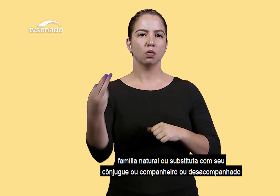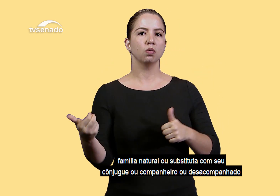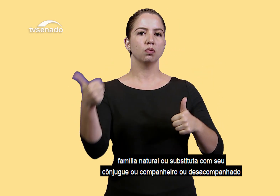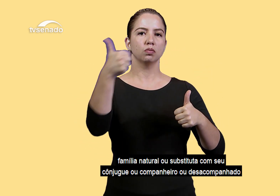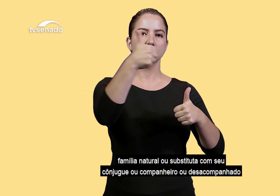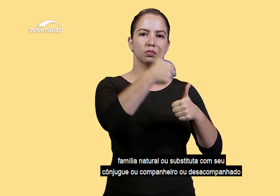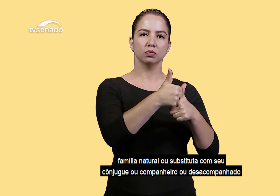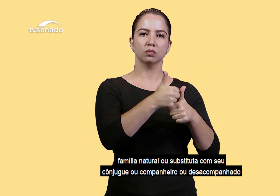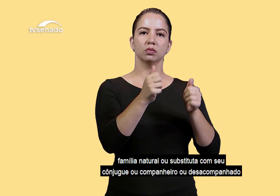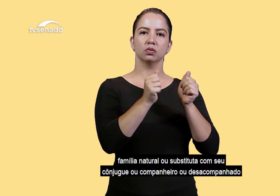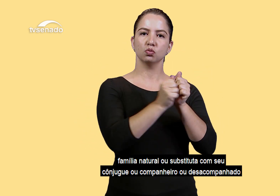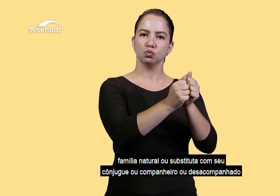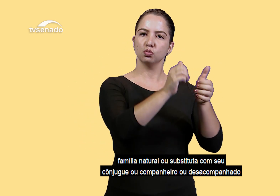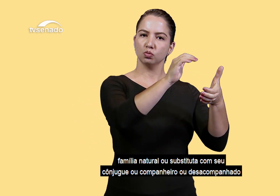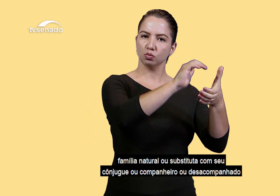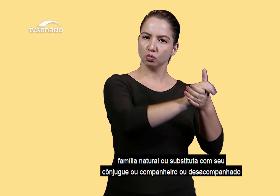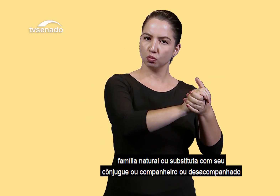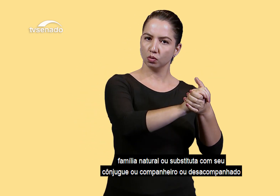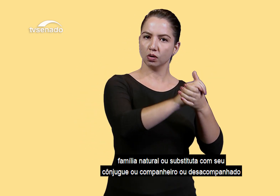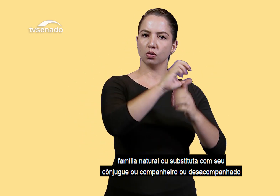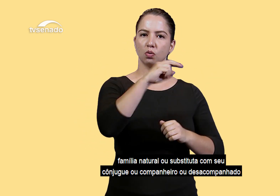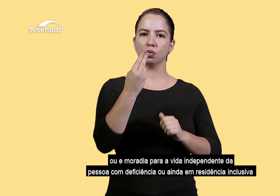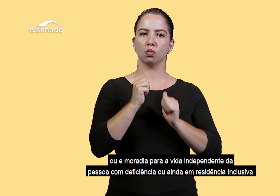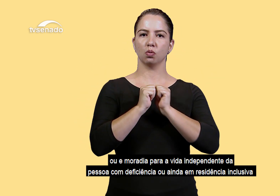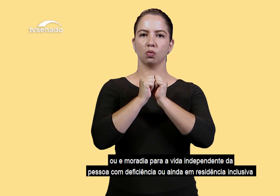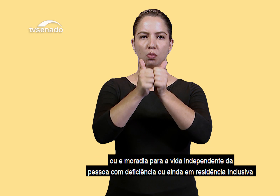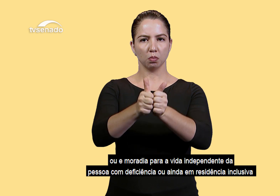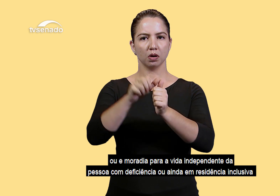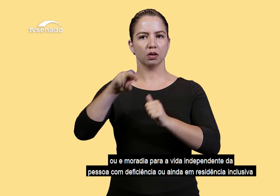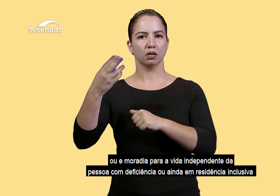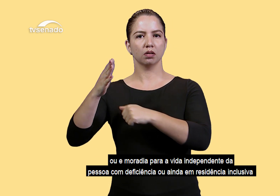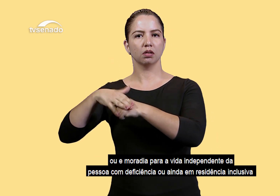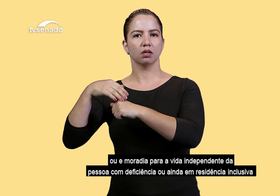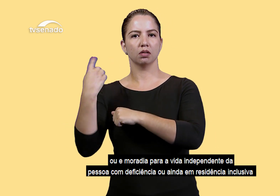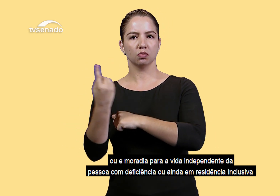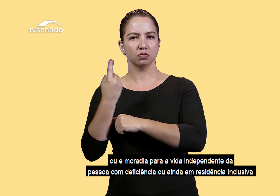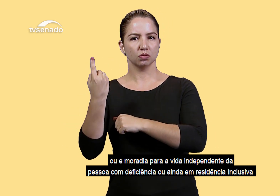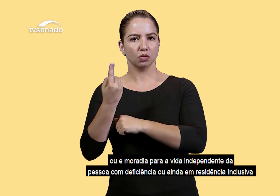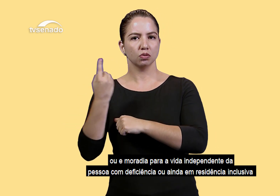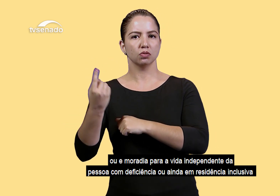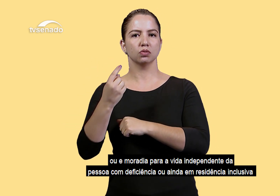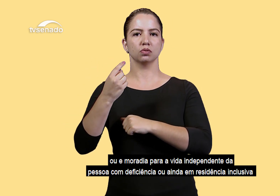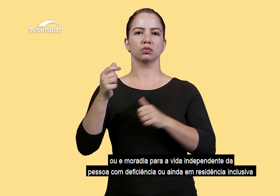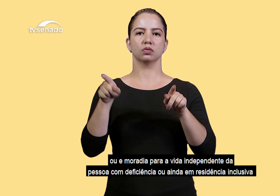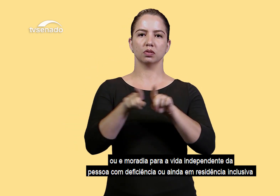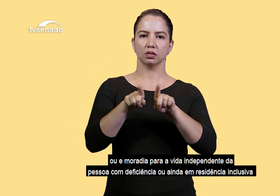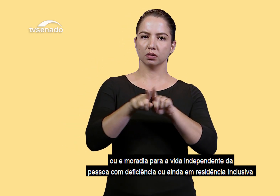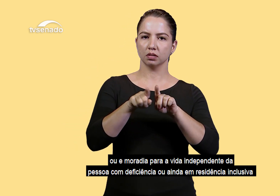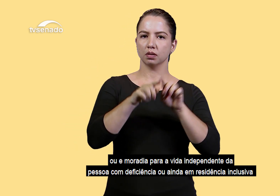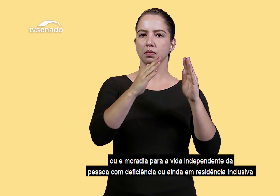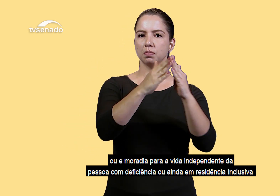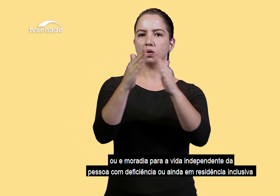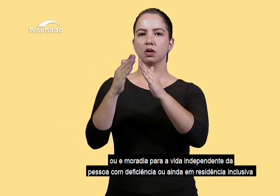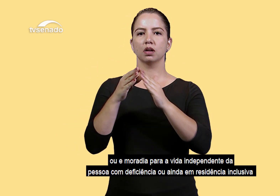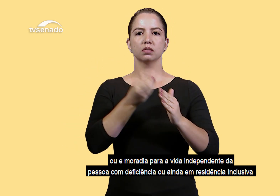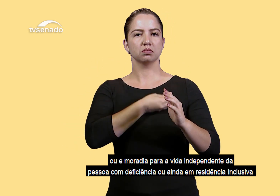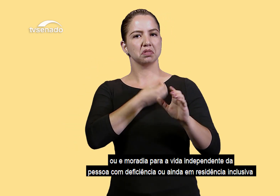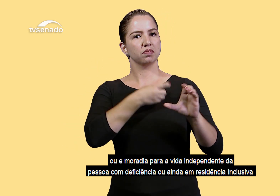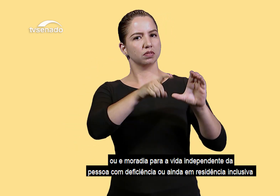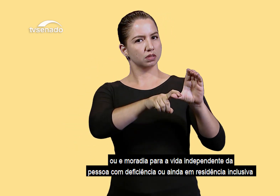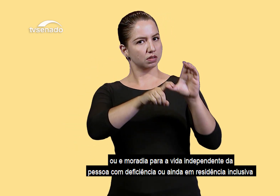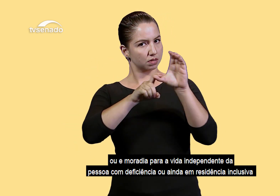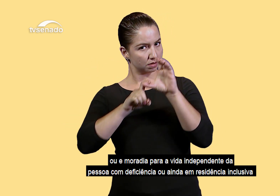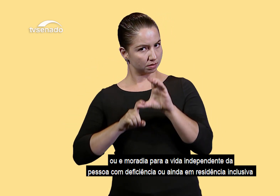com seu cônjuge ou companheiro ou desacompanhada, ou em moradia para a vida independente da pessoa com deficiência ou